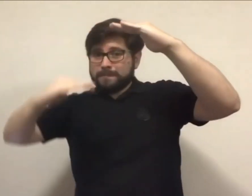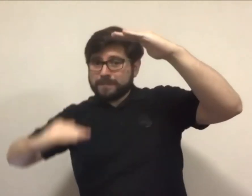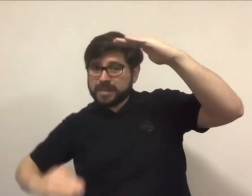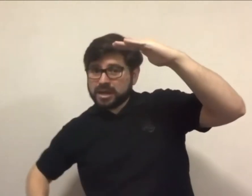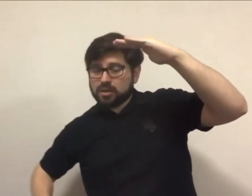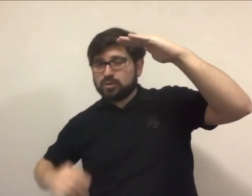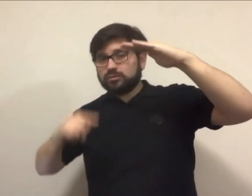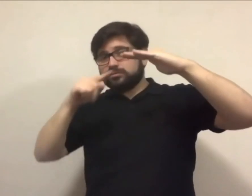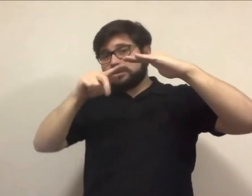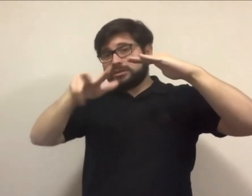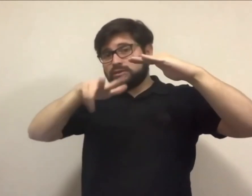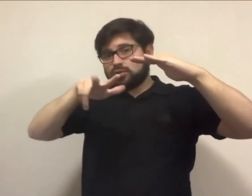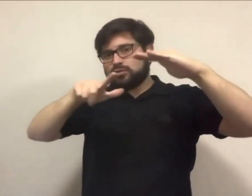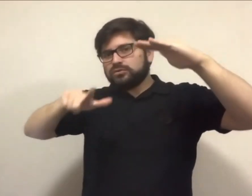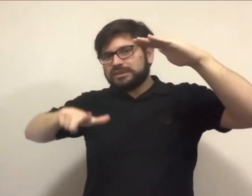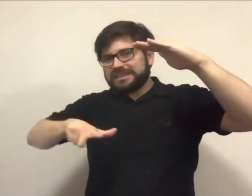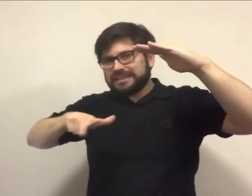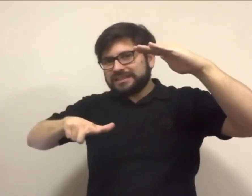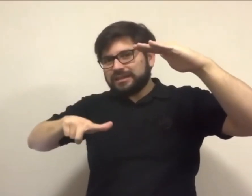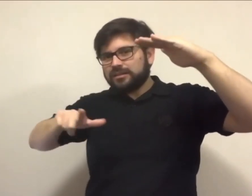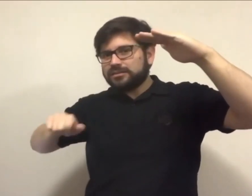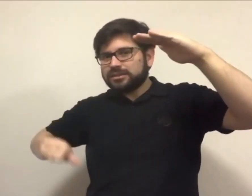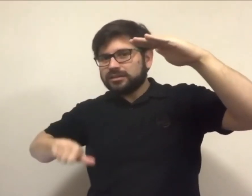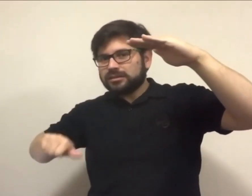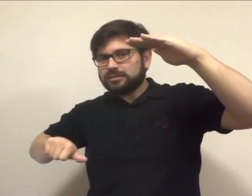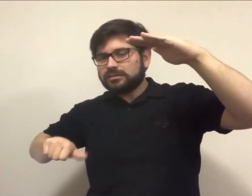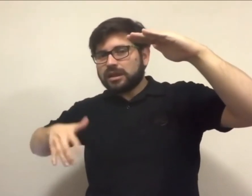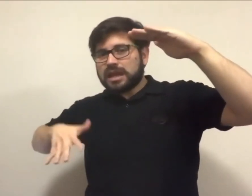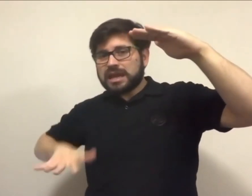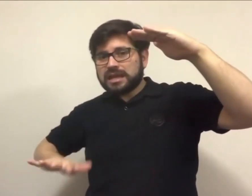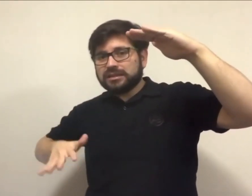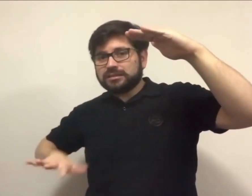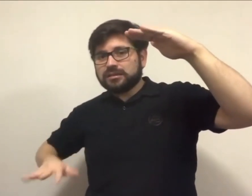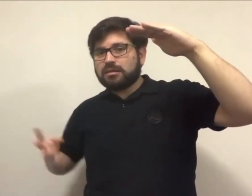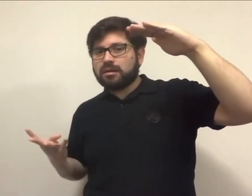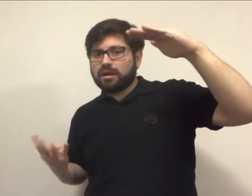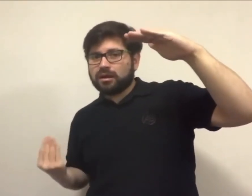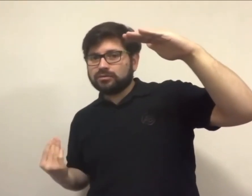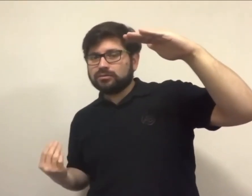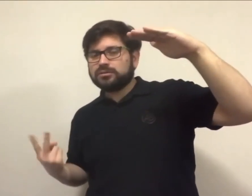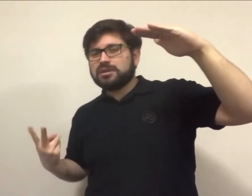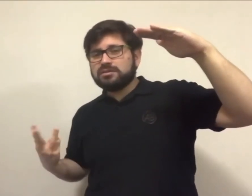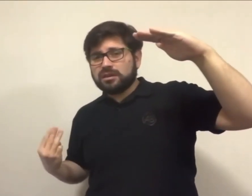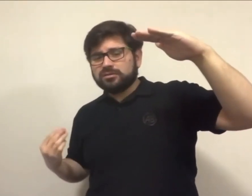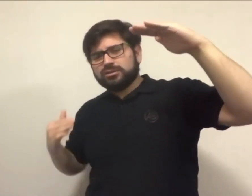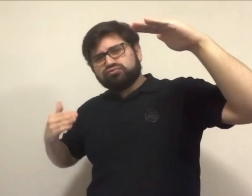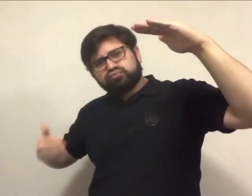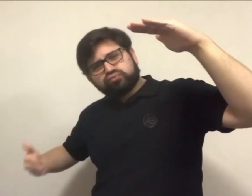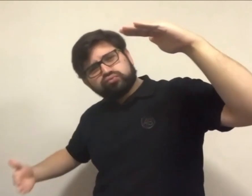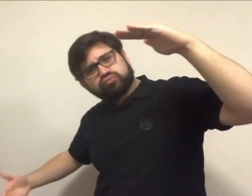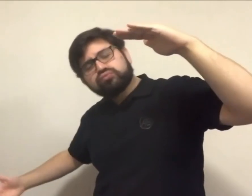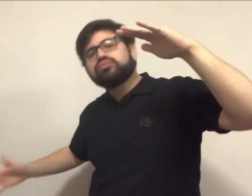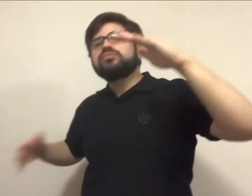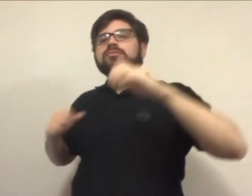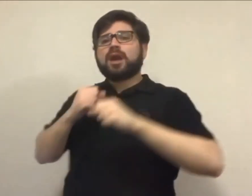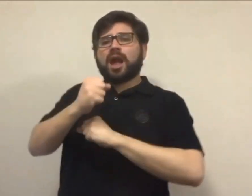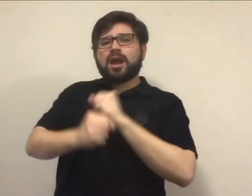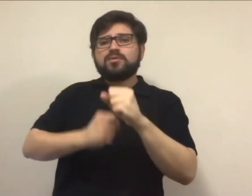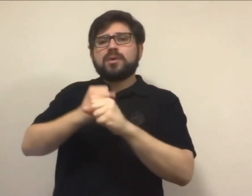¿cuándo alguien es niño? ¿Cuándo deja de ser niño? Se considera hasta los 18 años.